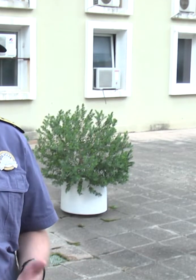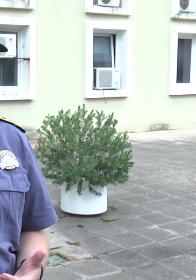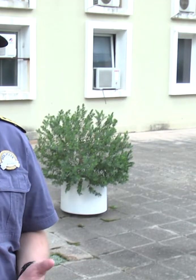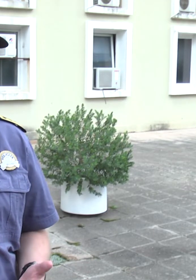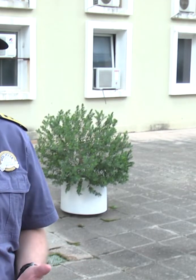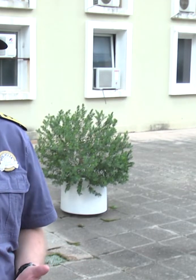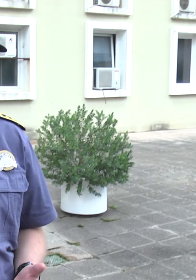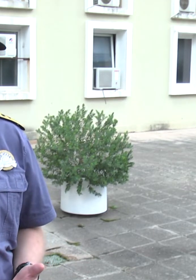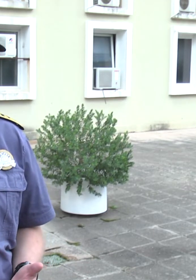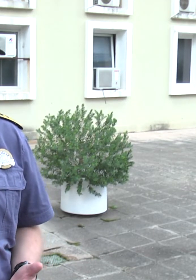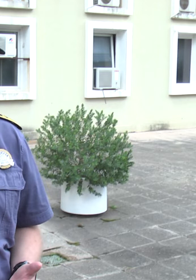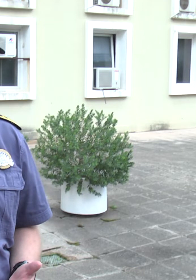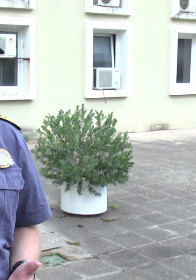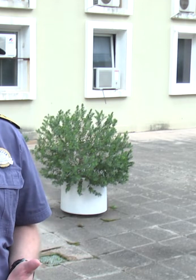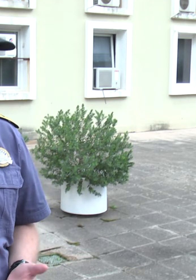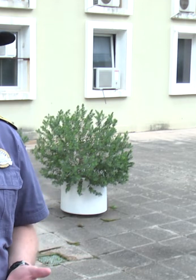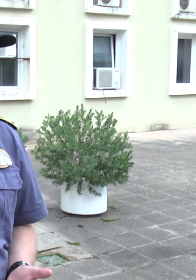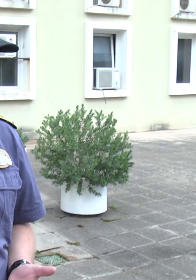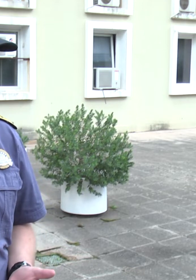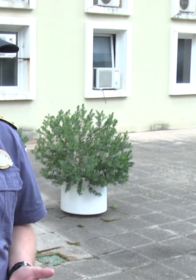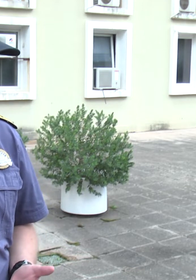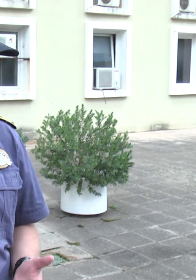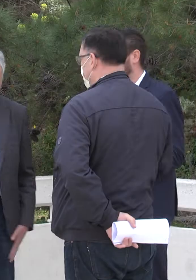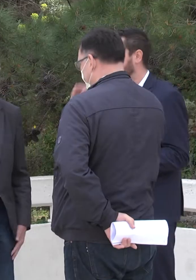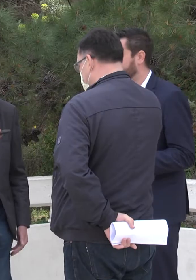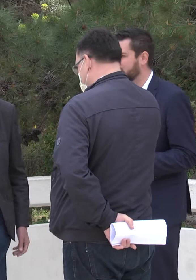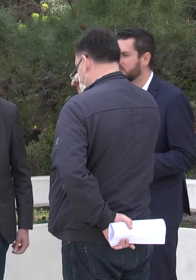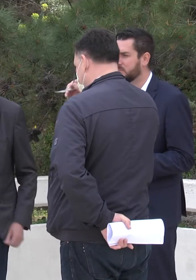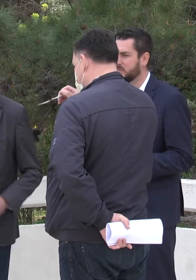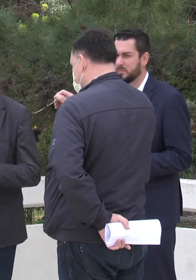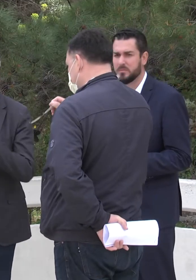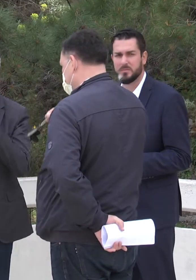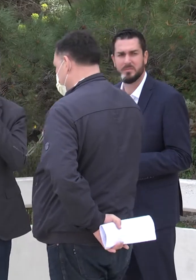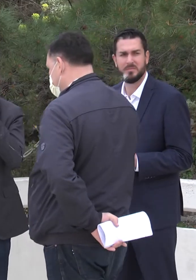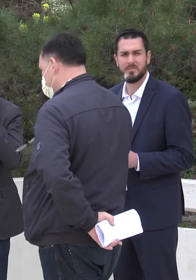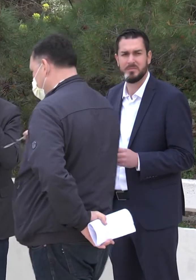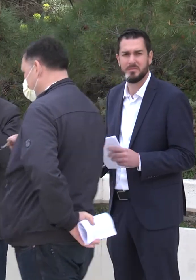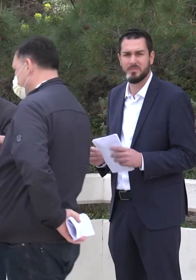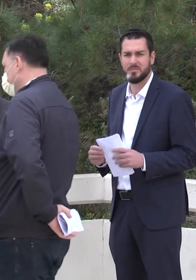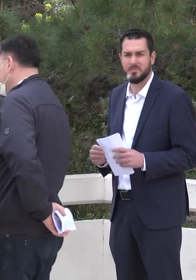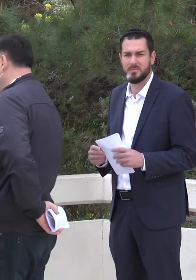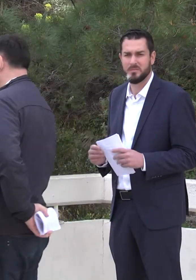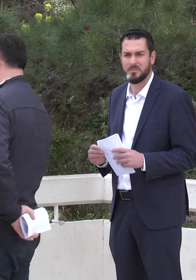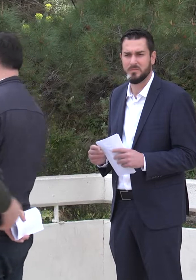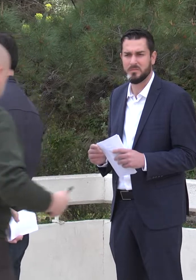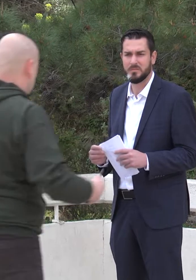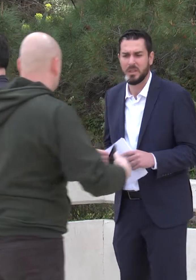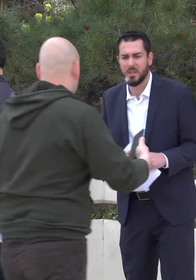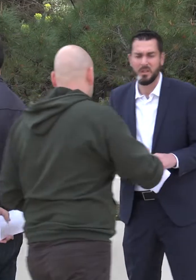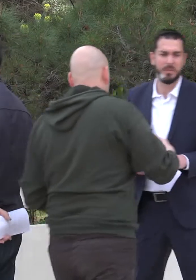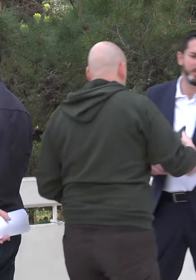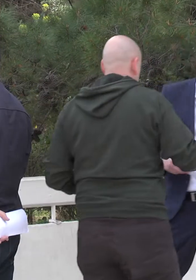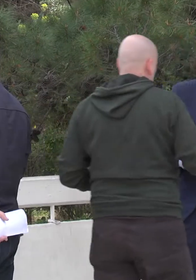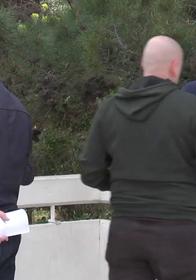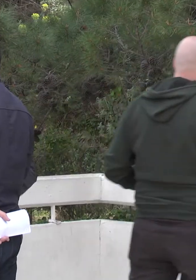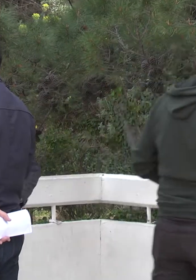Pavličević rekao je kako je 513 osoba u samoizolaciji. Podsjetimo, stožer civilne zaštite je nakon održane konferencije izvijestio da je